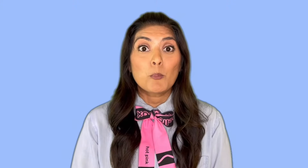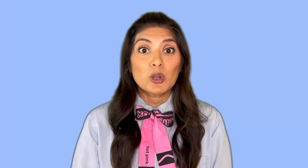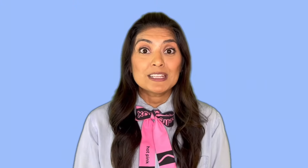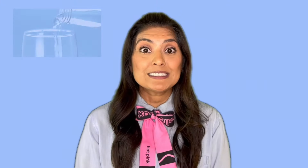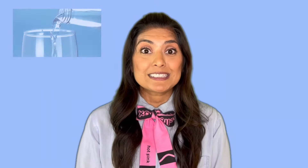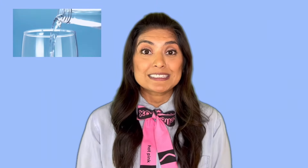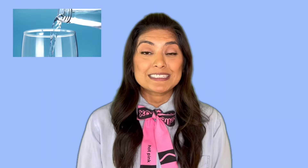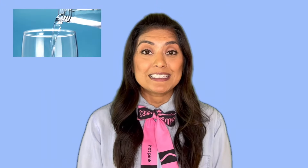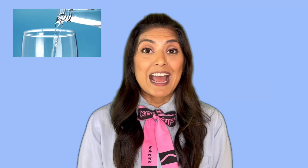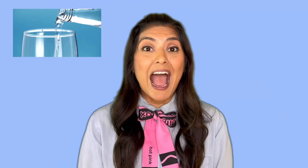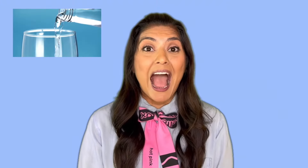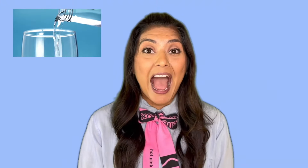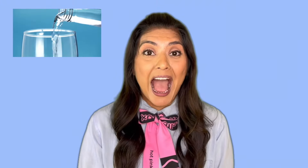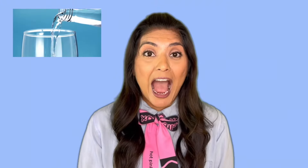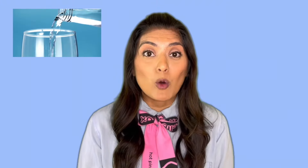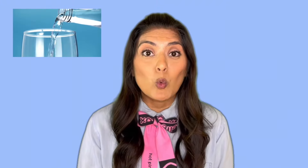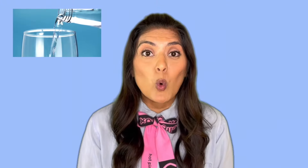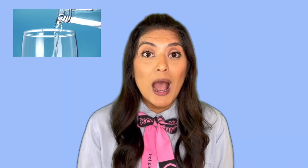¿Puedes decir agua?